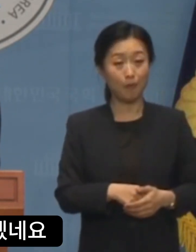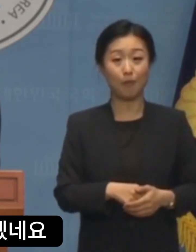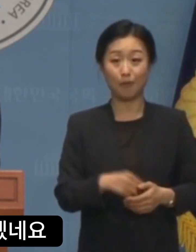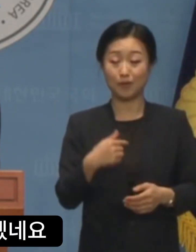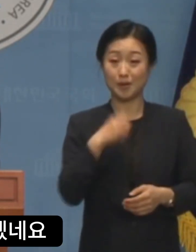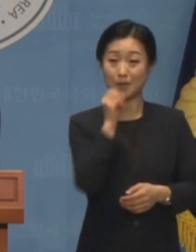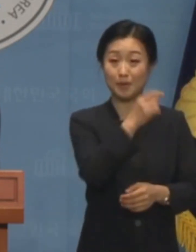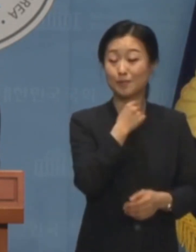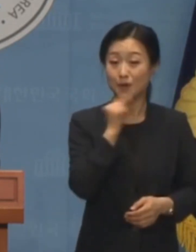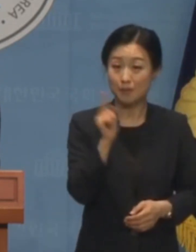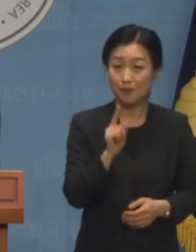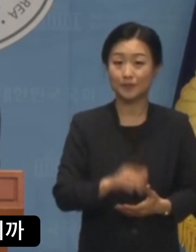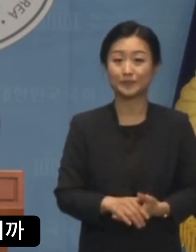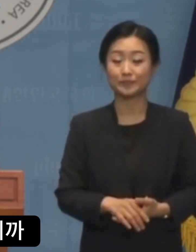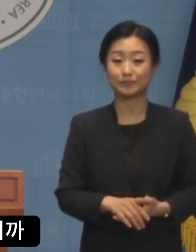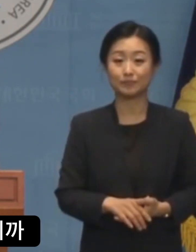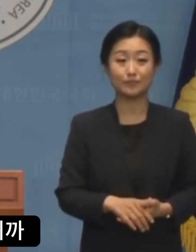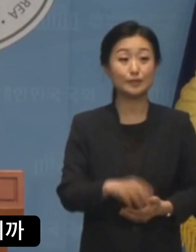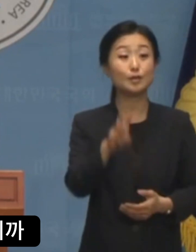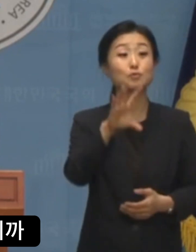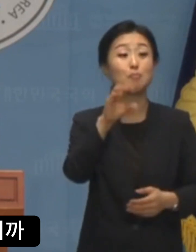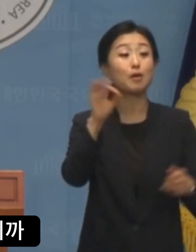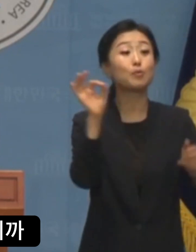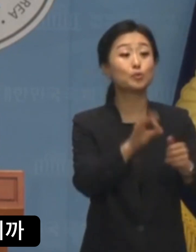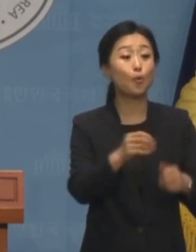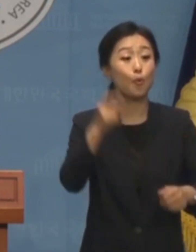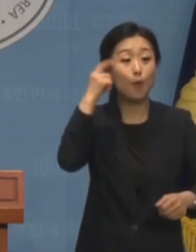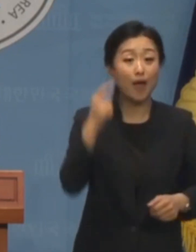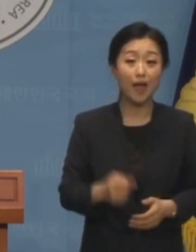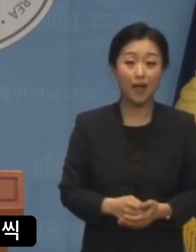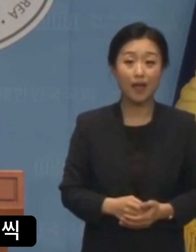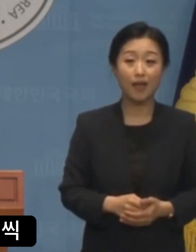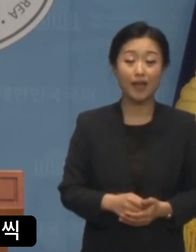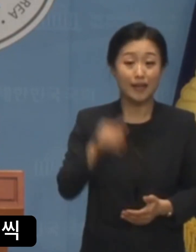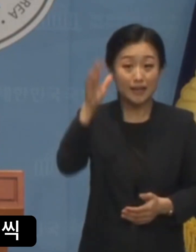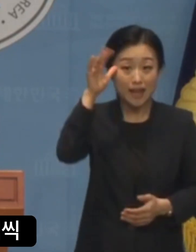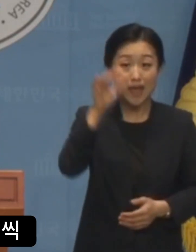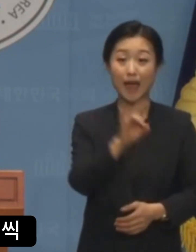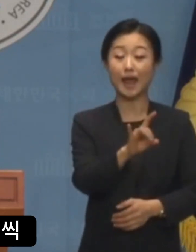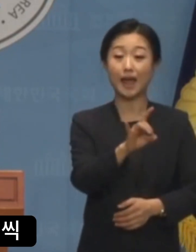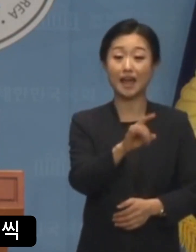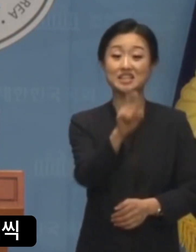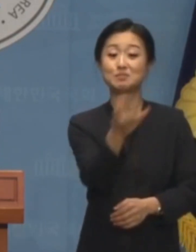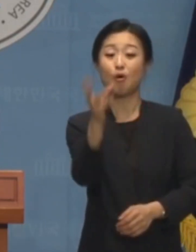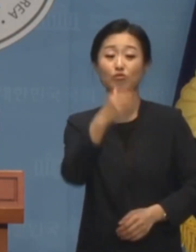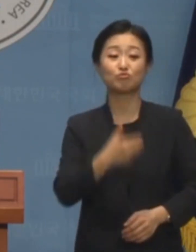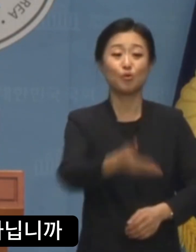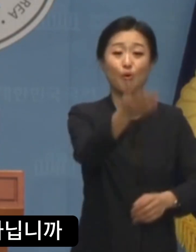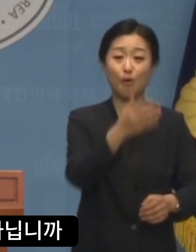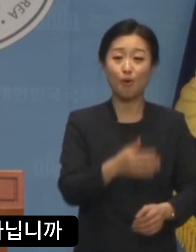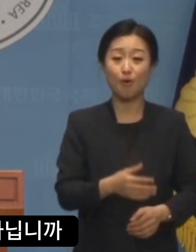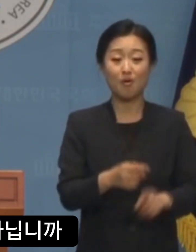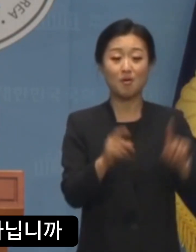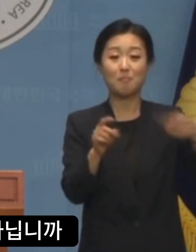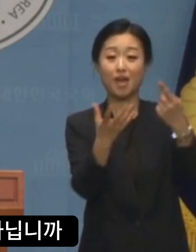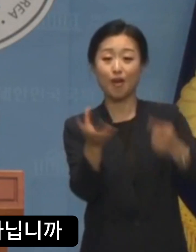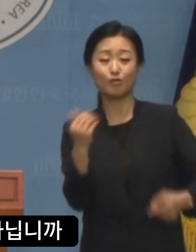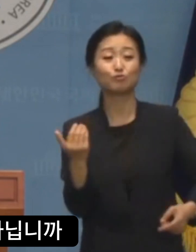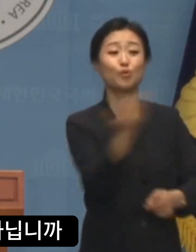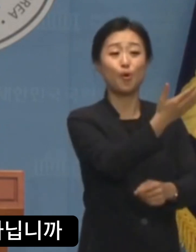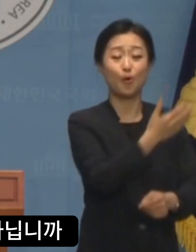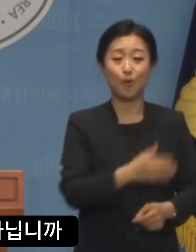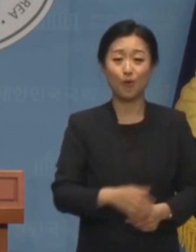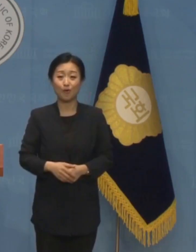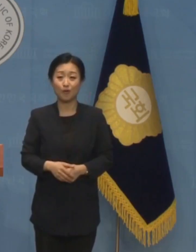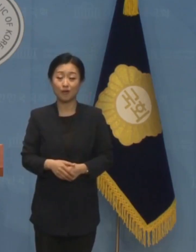표현도 가능하겠네요. 왜 30만 원만 줍니까? 개 한 마리당 10억씩, 100억씩 줘도